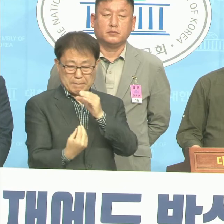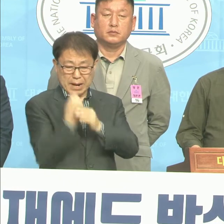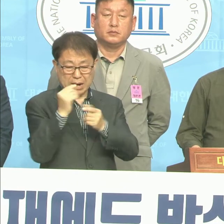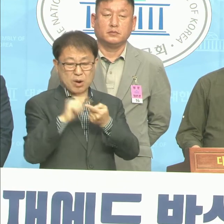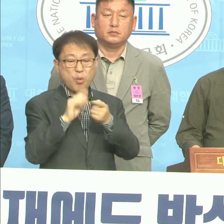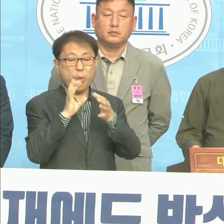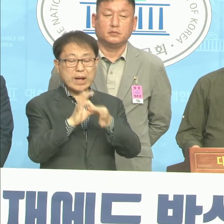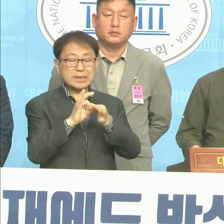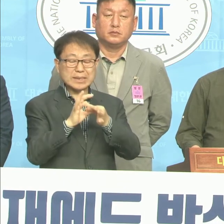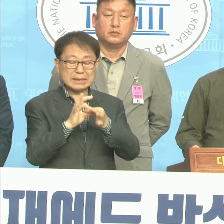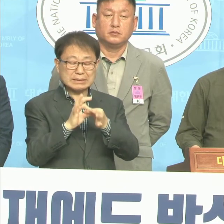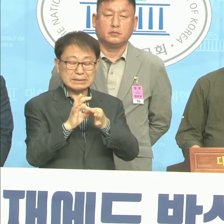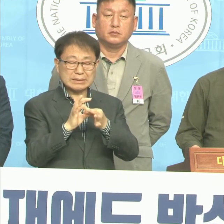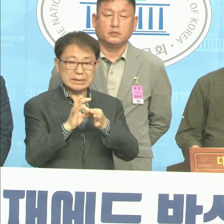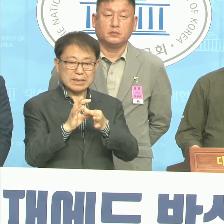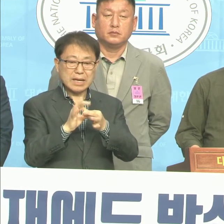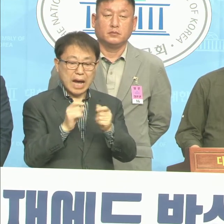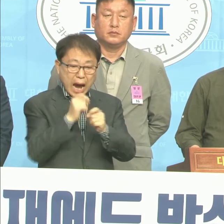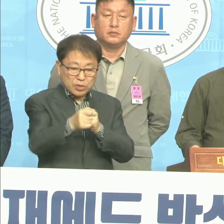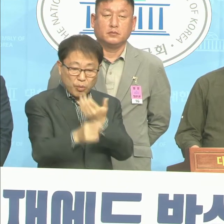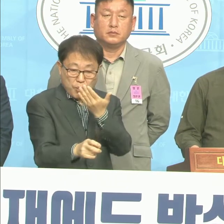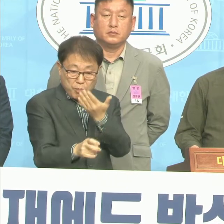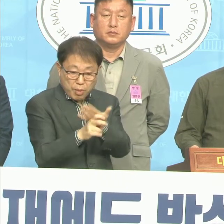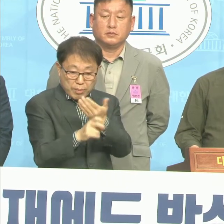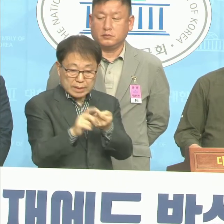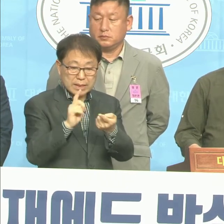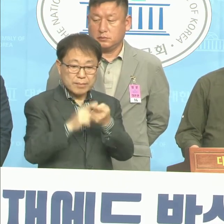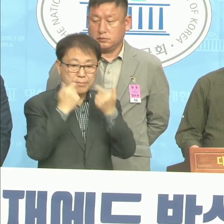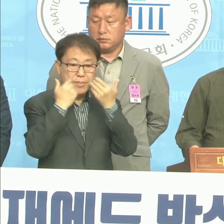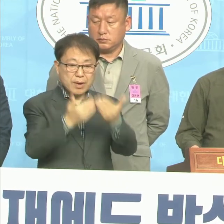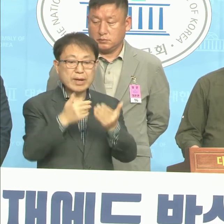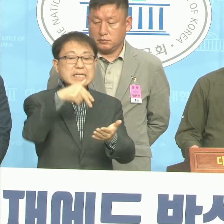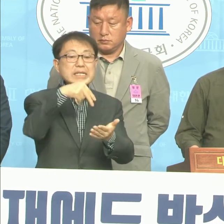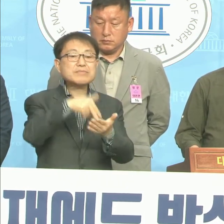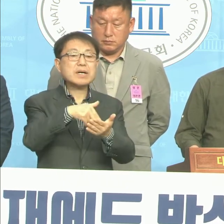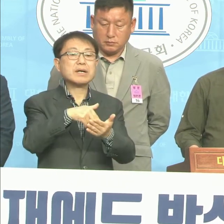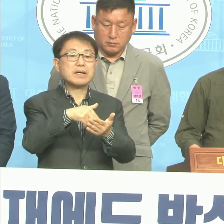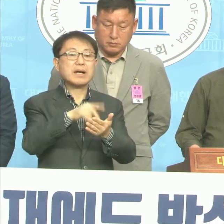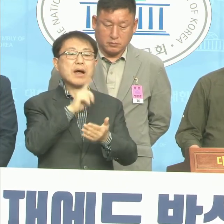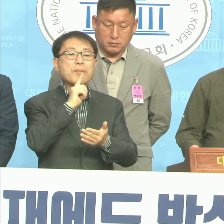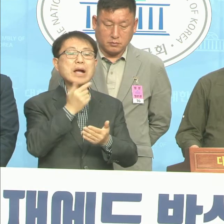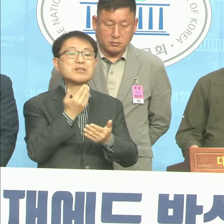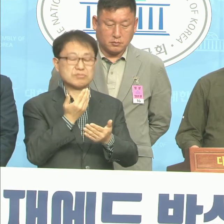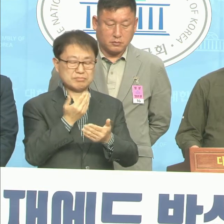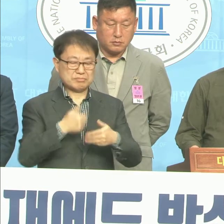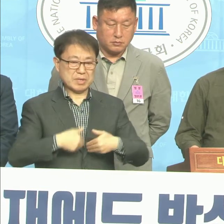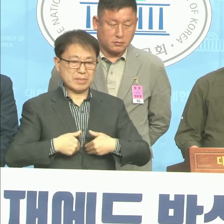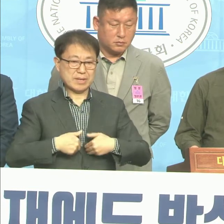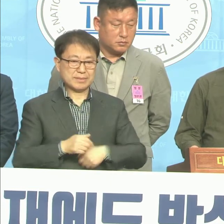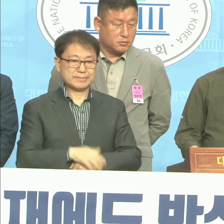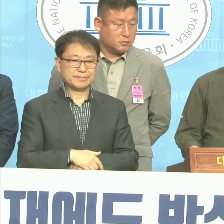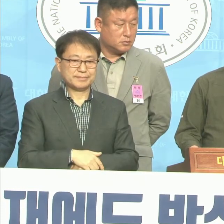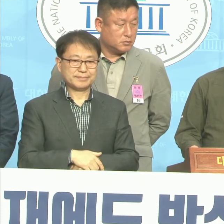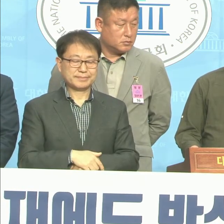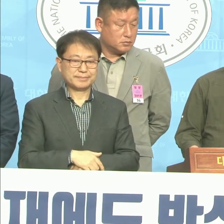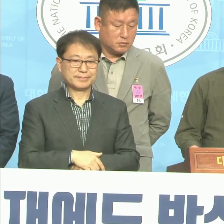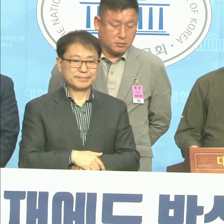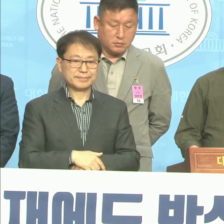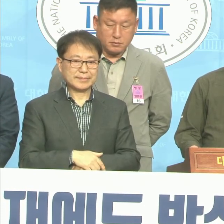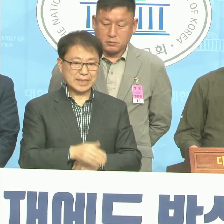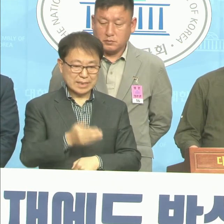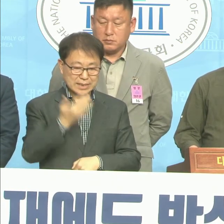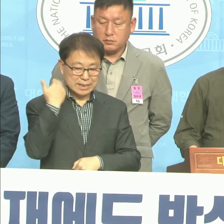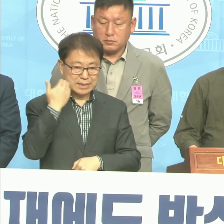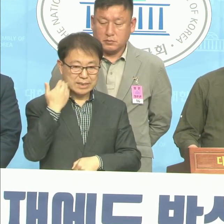가지면 삼성중 법 의 하도급법 비번 에 대한 명확한 입장을 밝히고 바퀴 할 것으로 생각합니다 시저